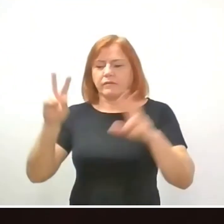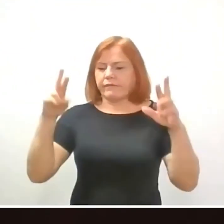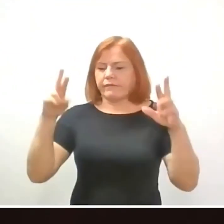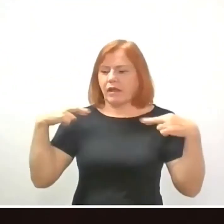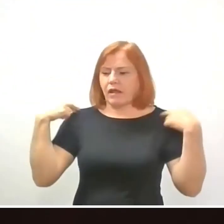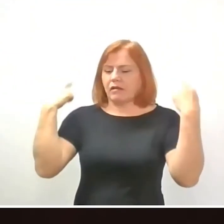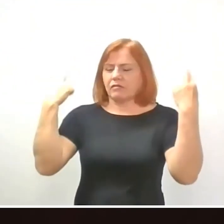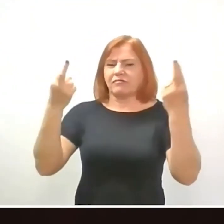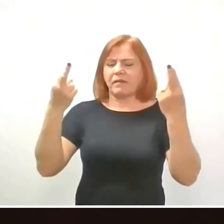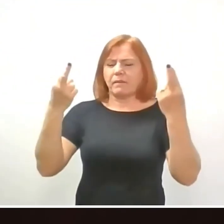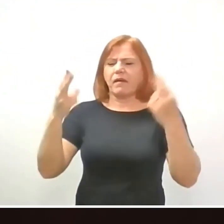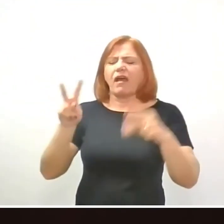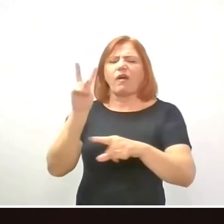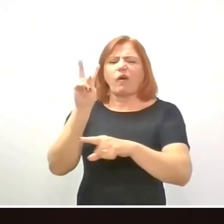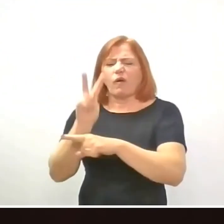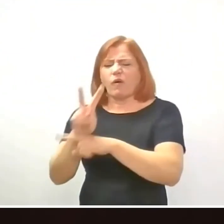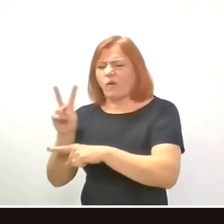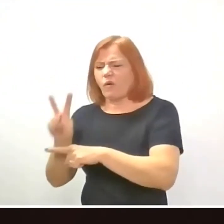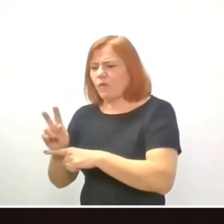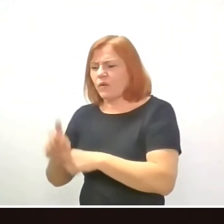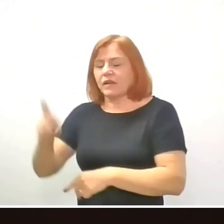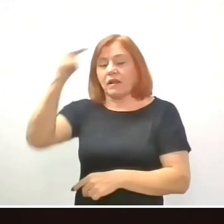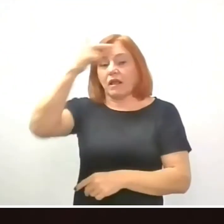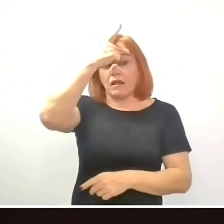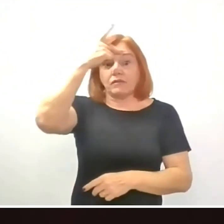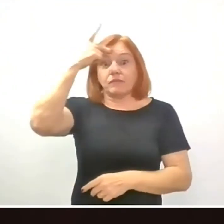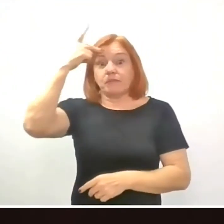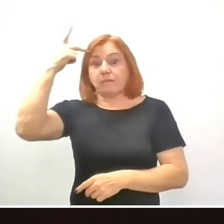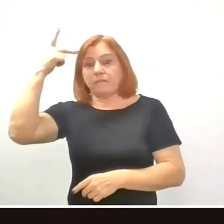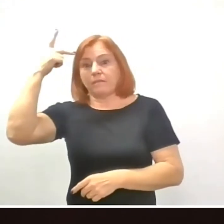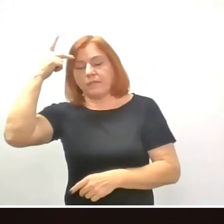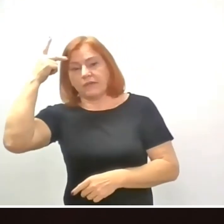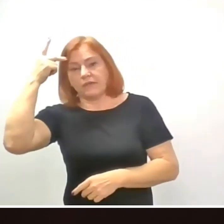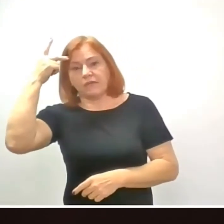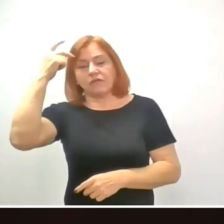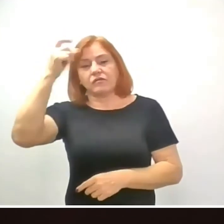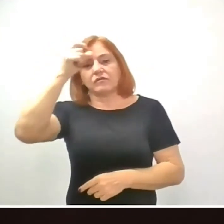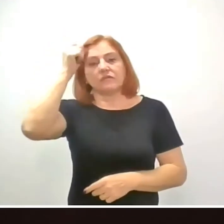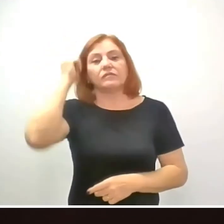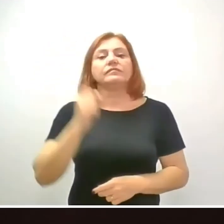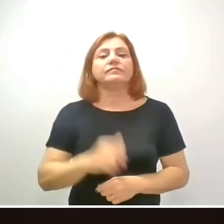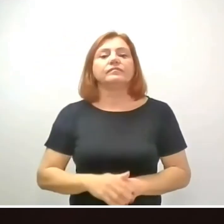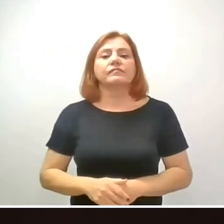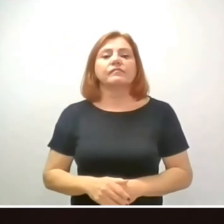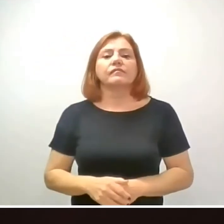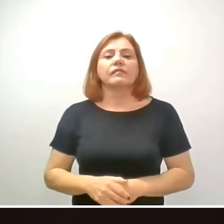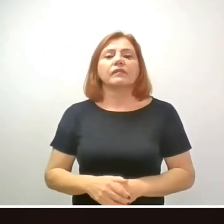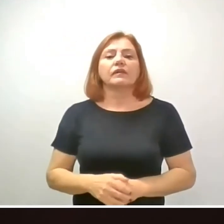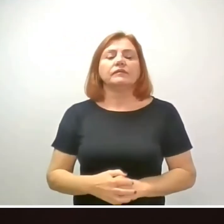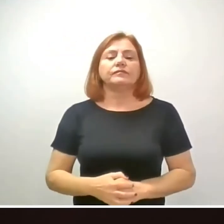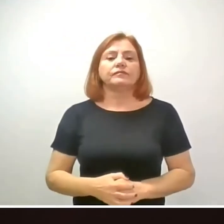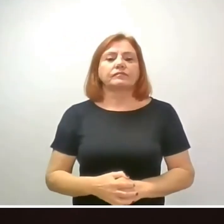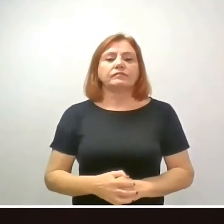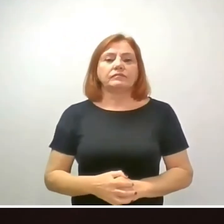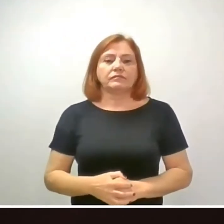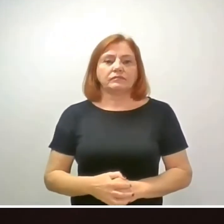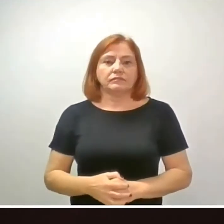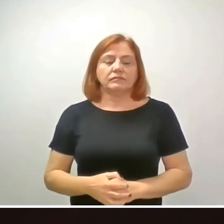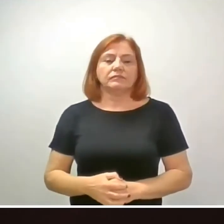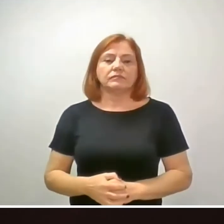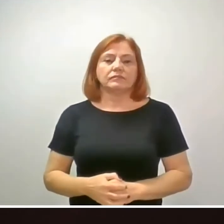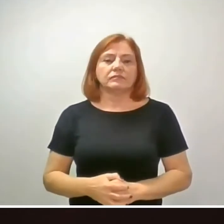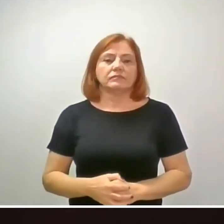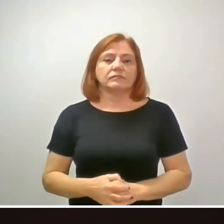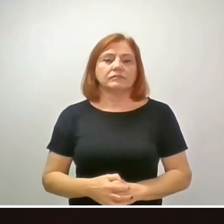Cristo é alçado ao rei, né, sobre as nações, e o rei até a sua possessão, até as extremidades da